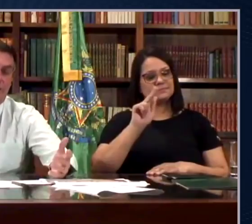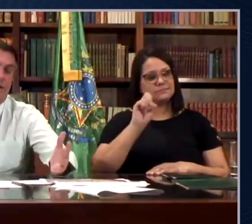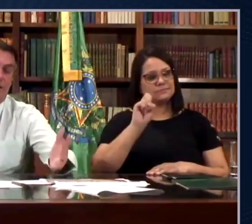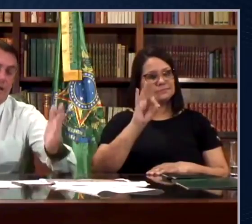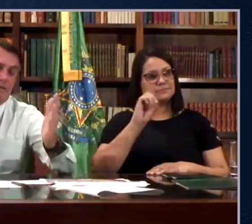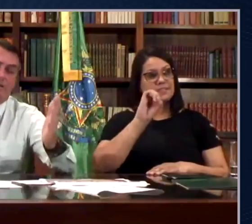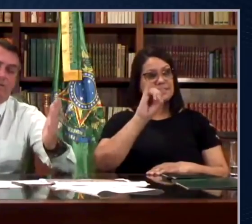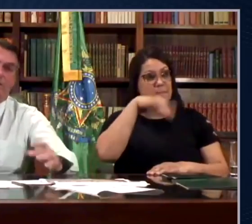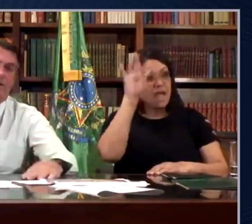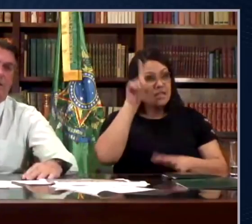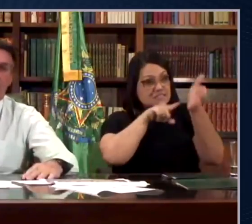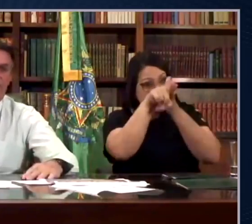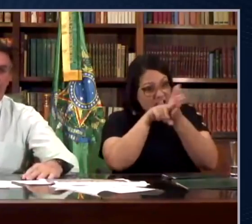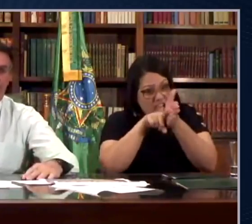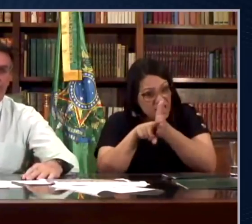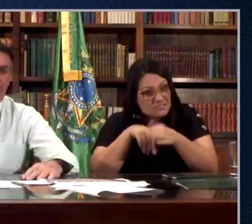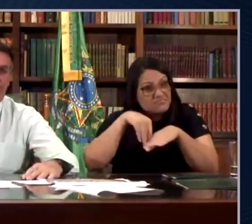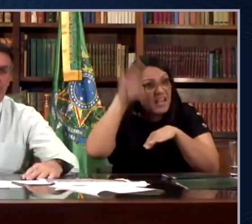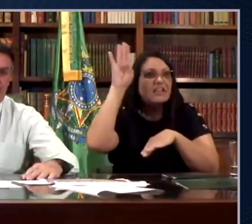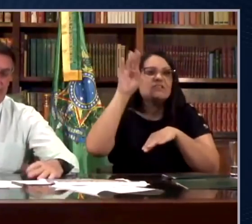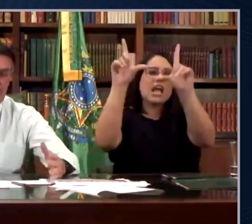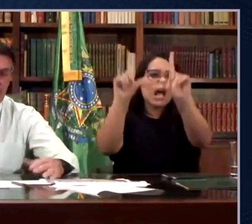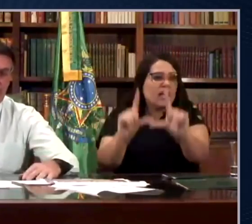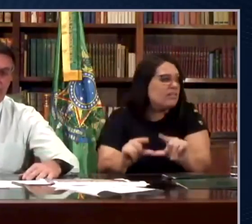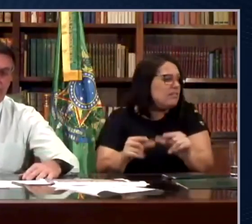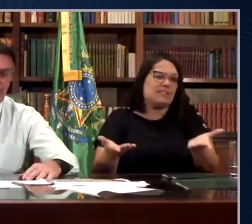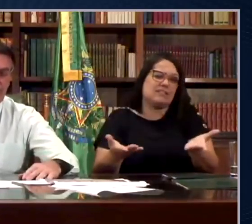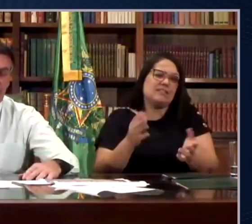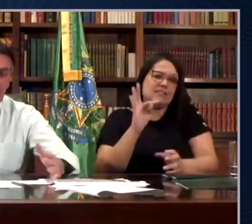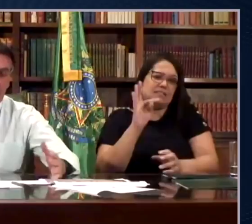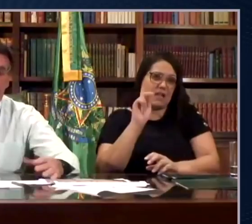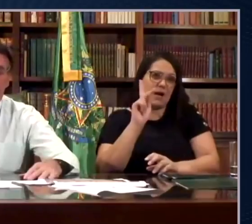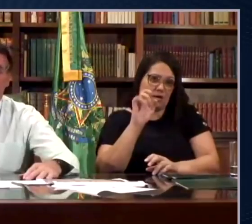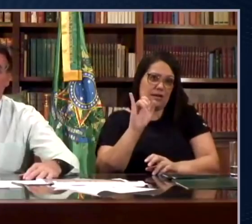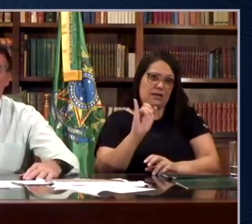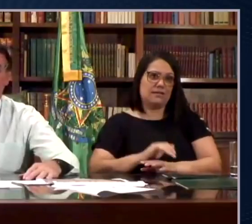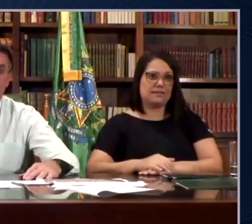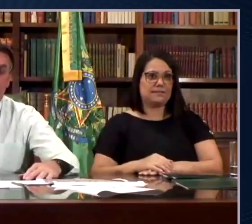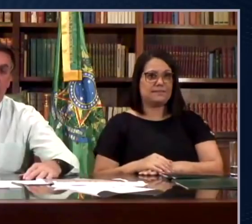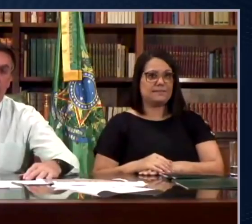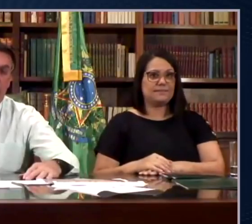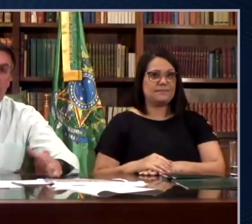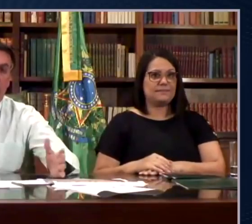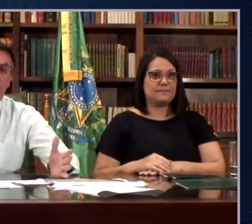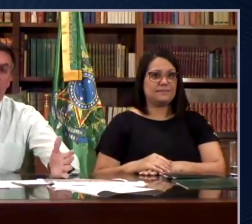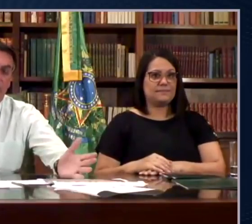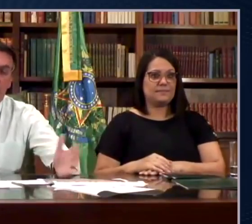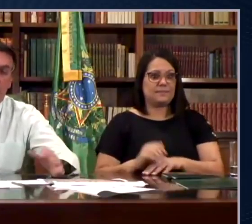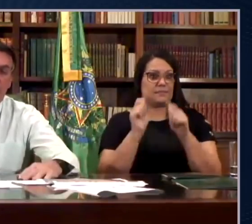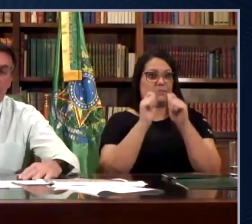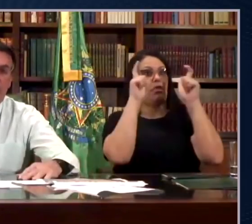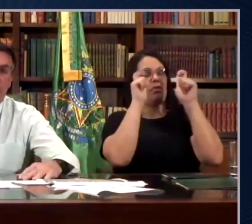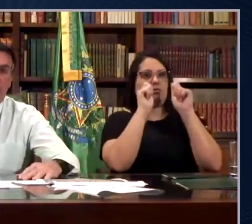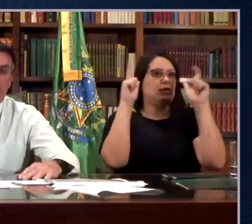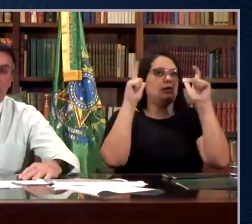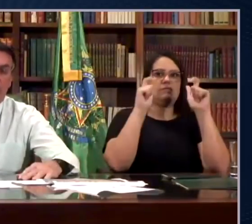testes, tá, esse percentual vai cair. Tá ok? Ô, presidente. E realmente há um alarmismo em